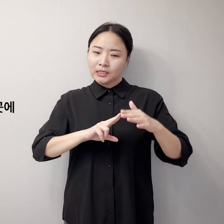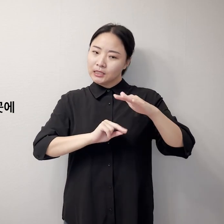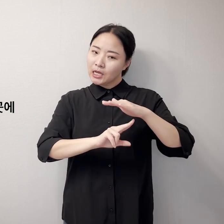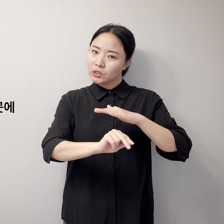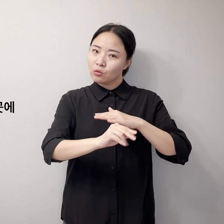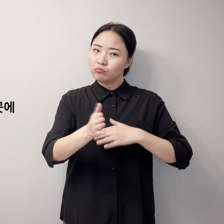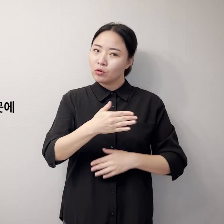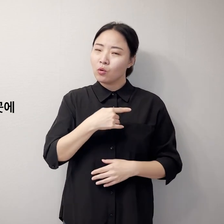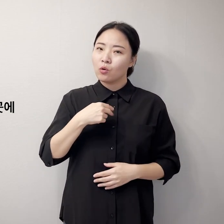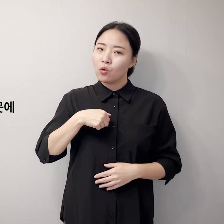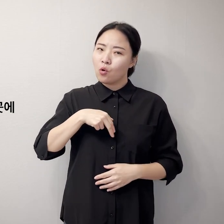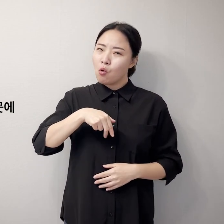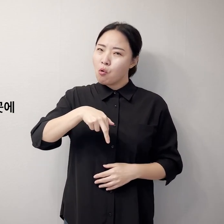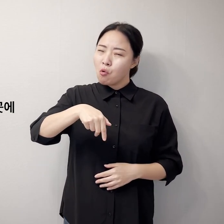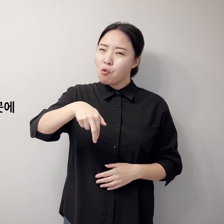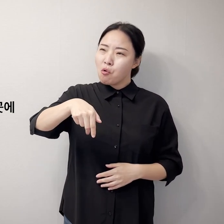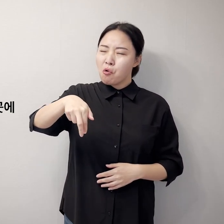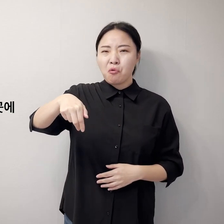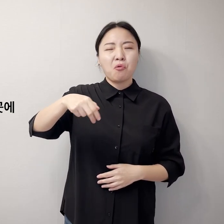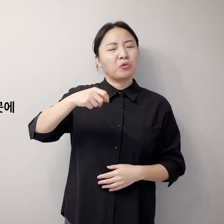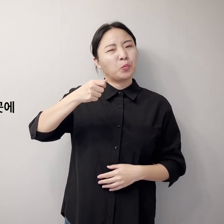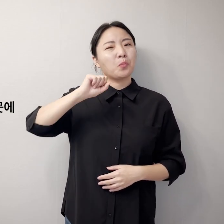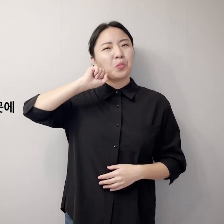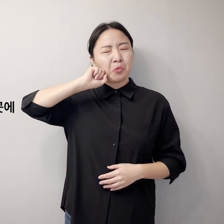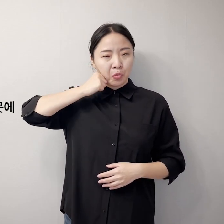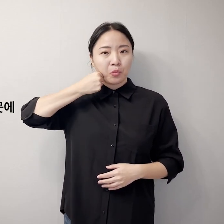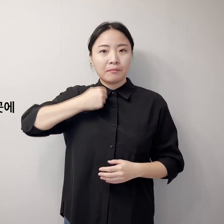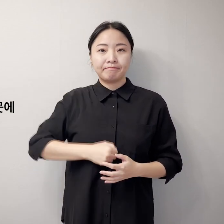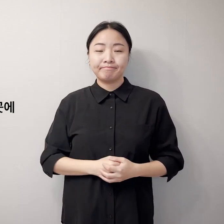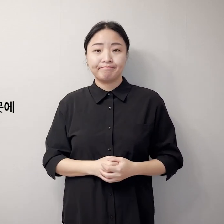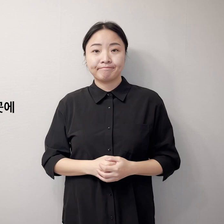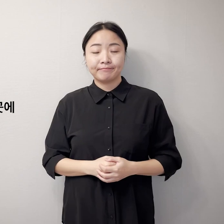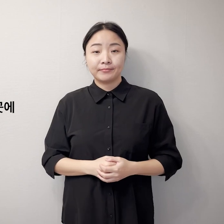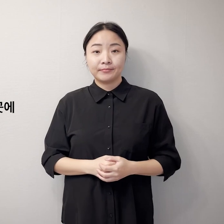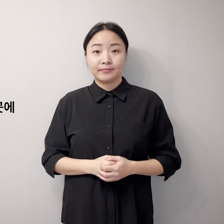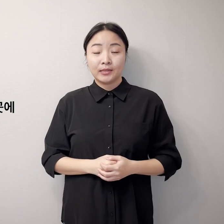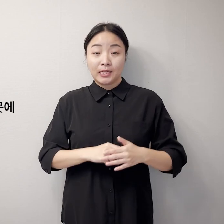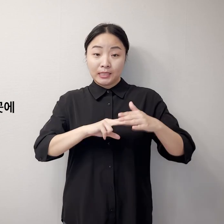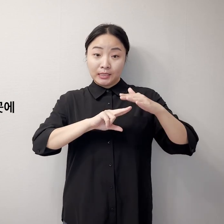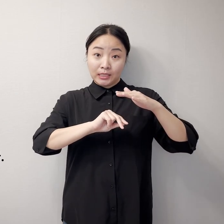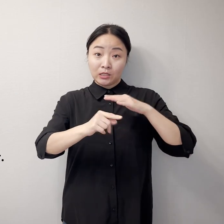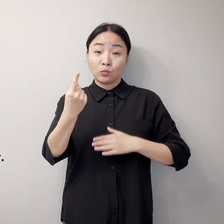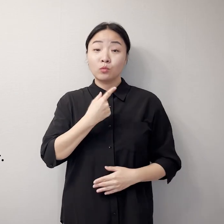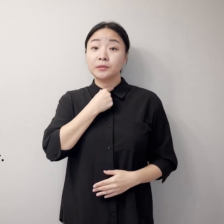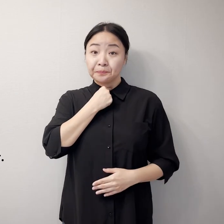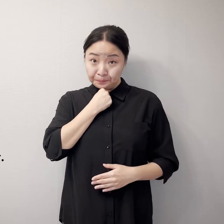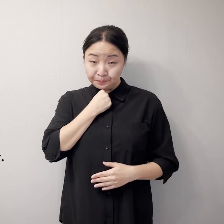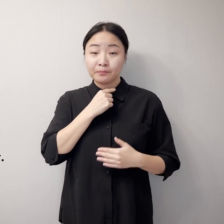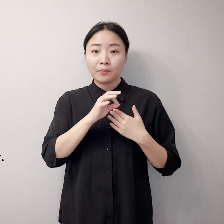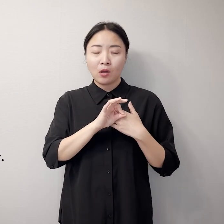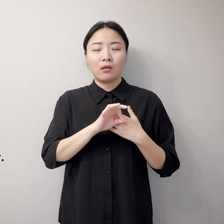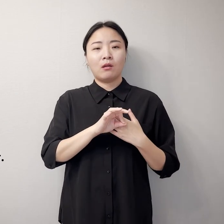지하철역에서 도보로 오기 어려운 곳에 위치합니다 지하철을 이용하시는 경우